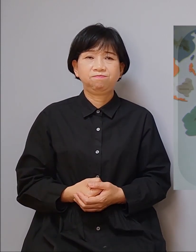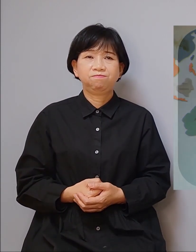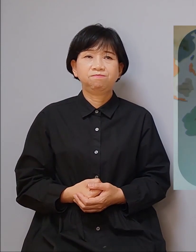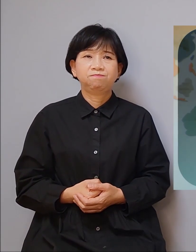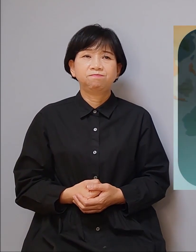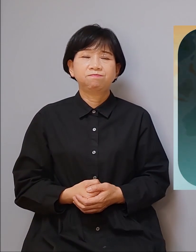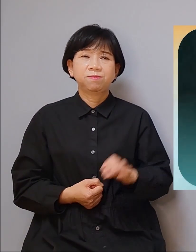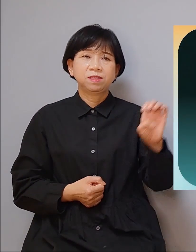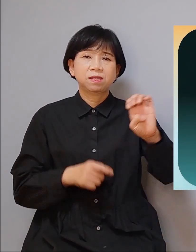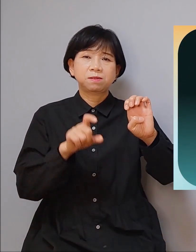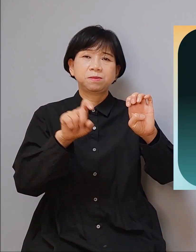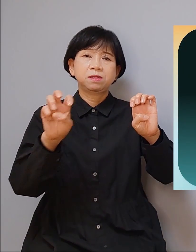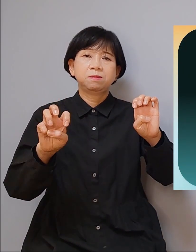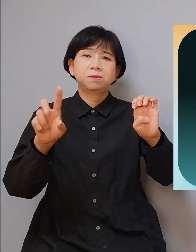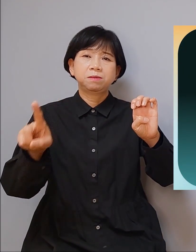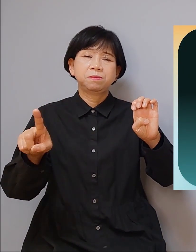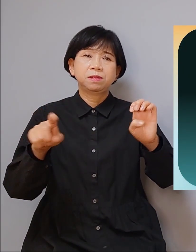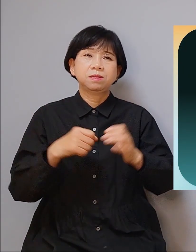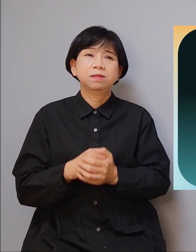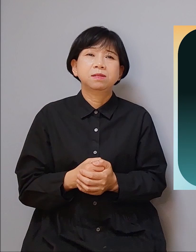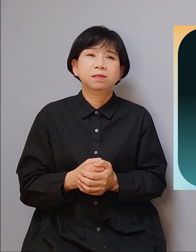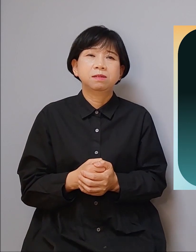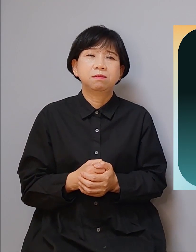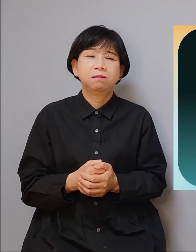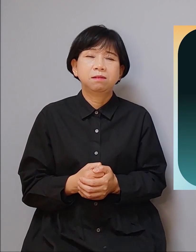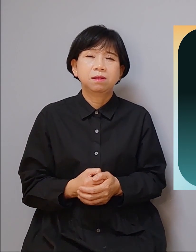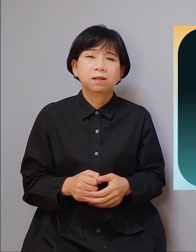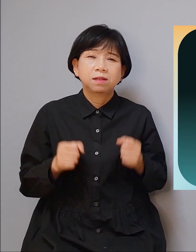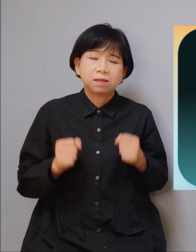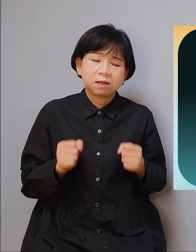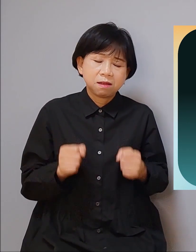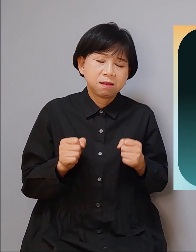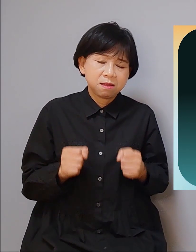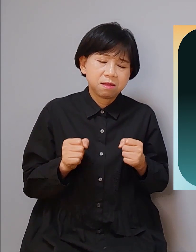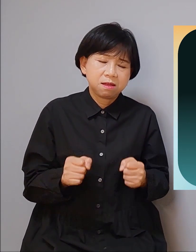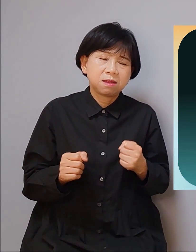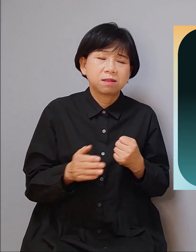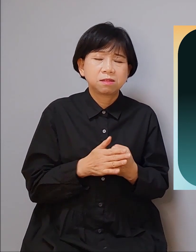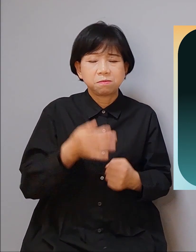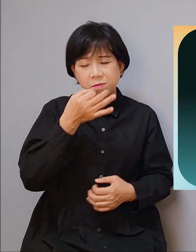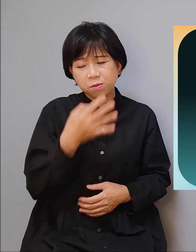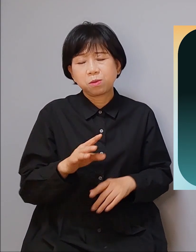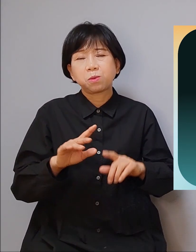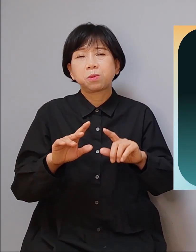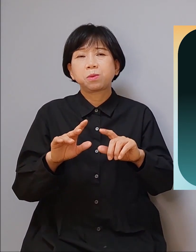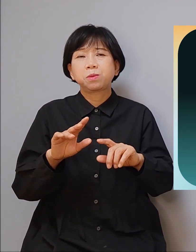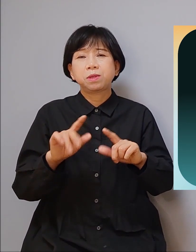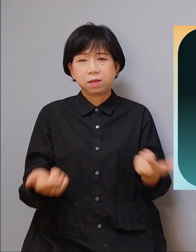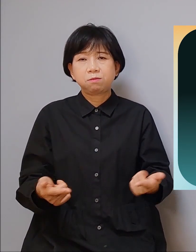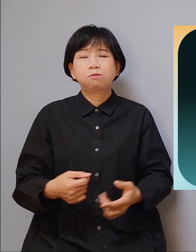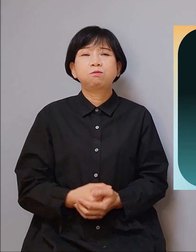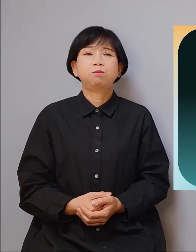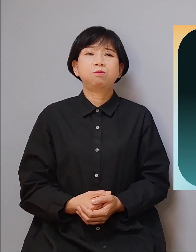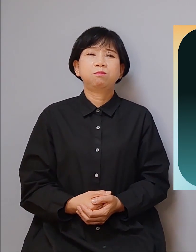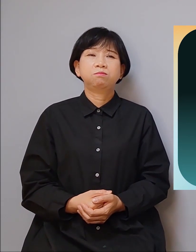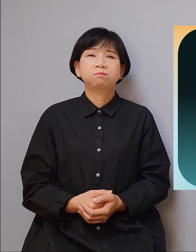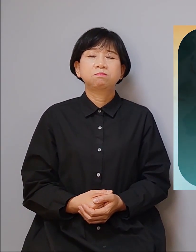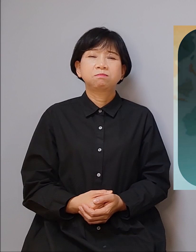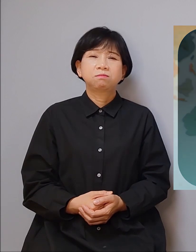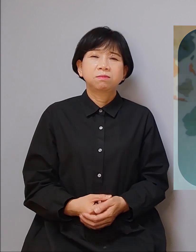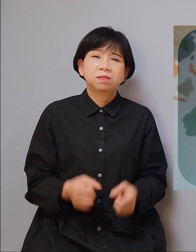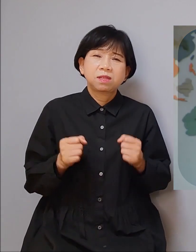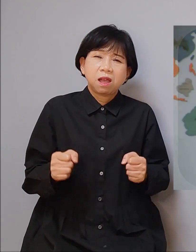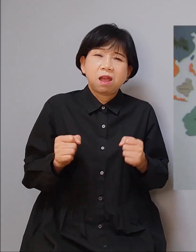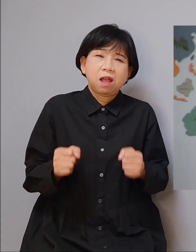31절 한번 더 볼까요? 다른 박질하여도 곤비하지 아니하겠고. 아멘. 여러분, 달리고